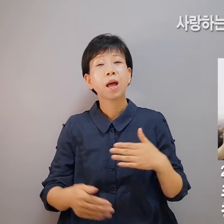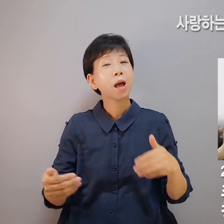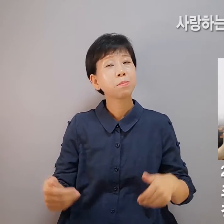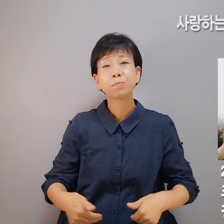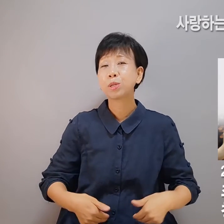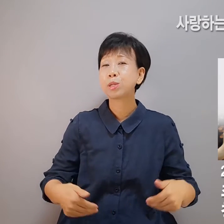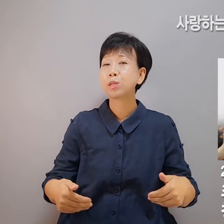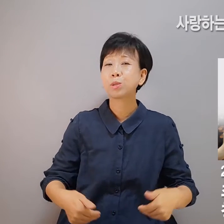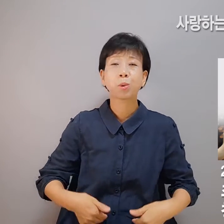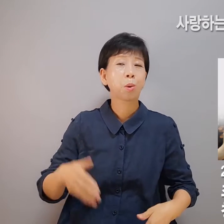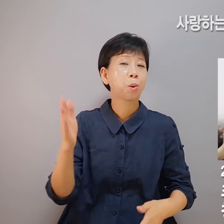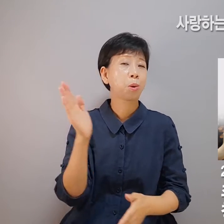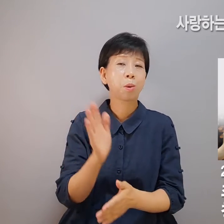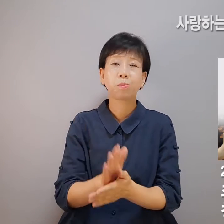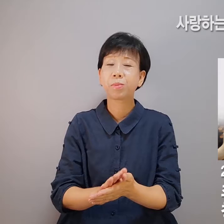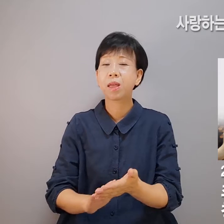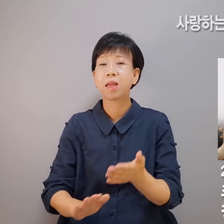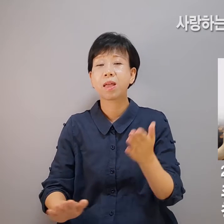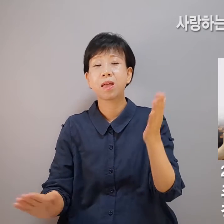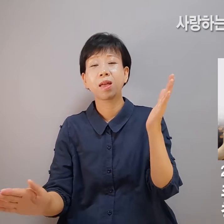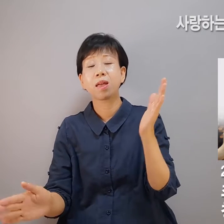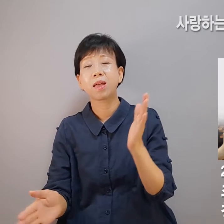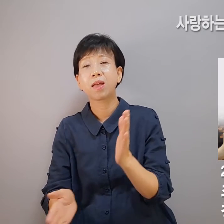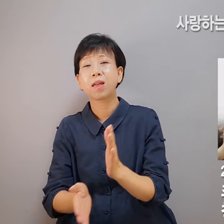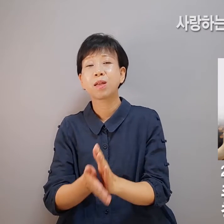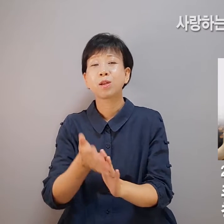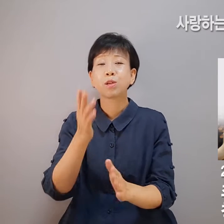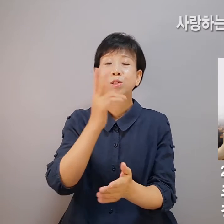난 필요 없네.